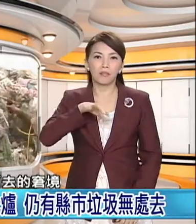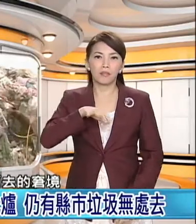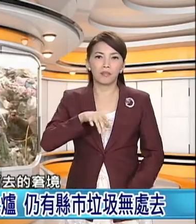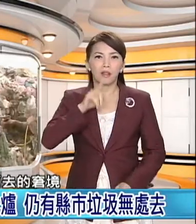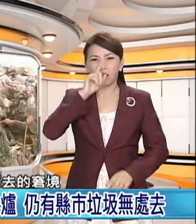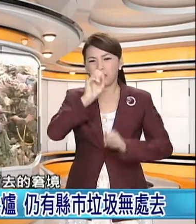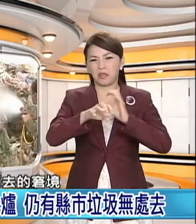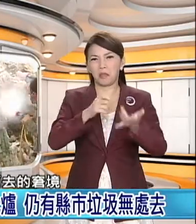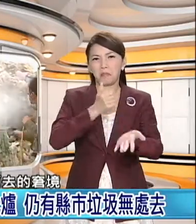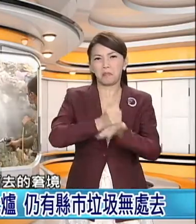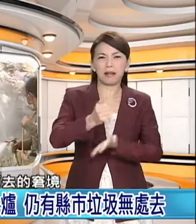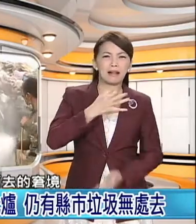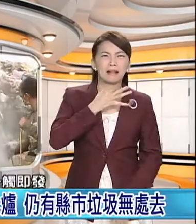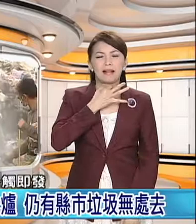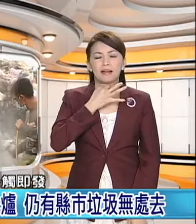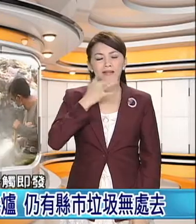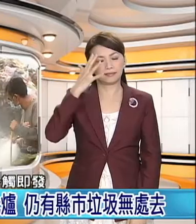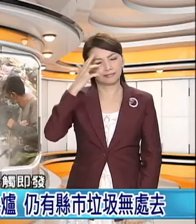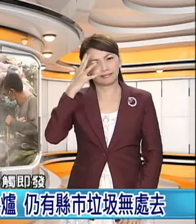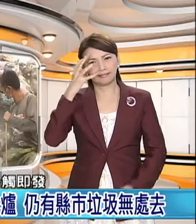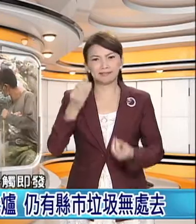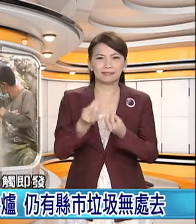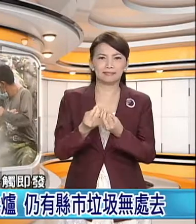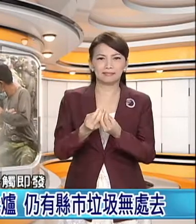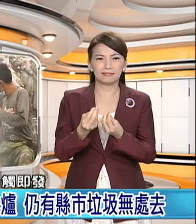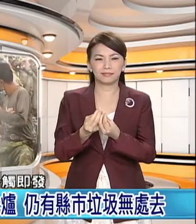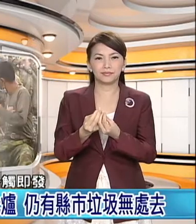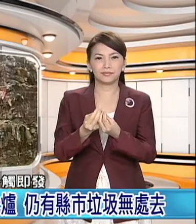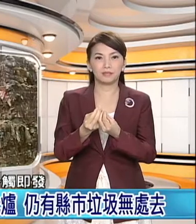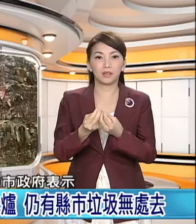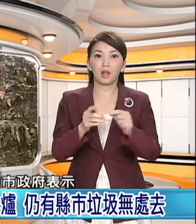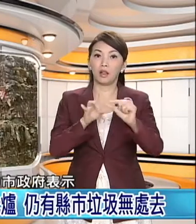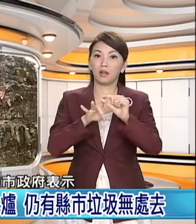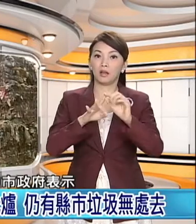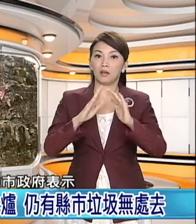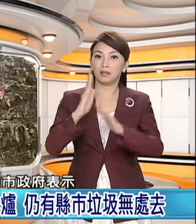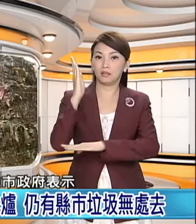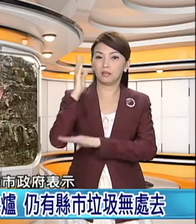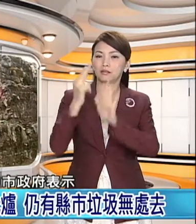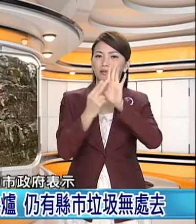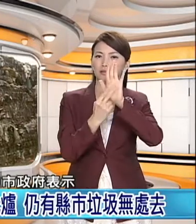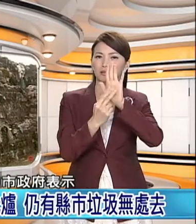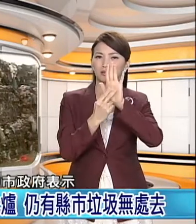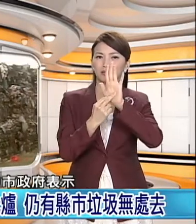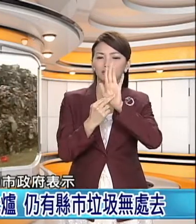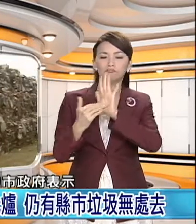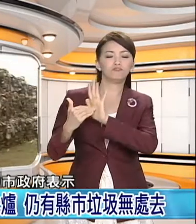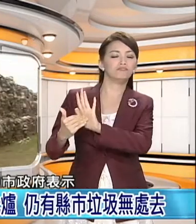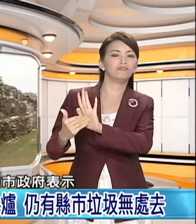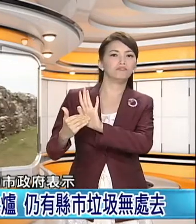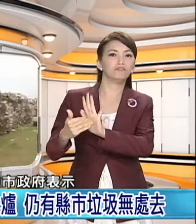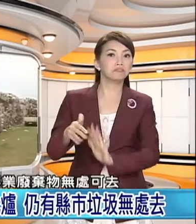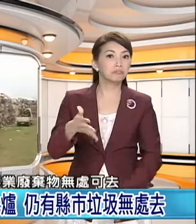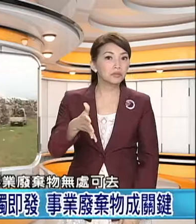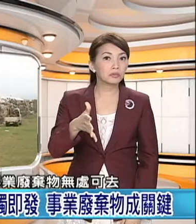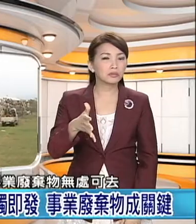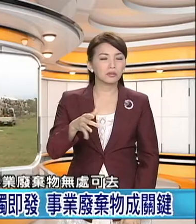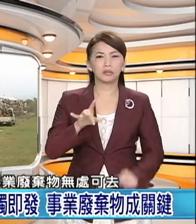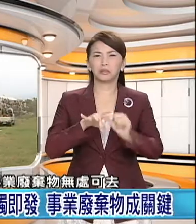的窘境，垃圾大战一触即发。拒收的台中市政府表示，台中市的事